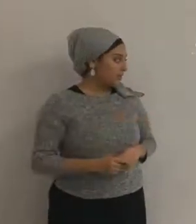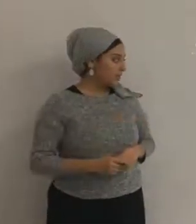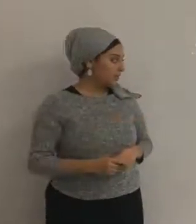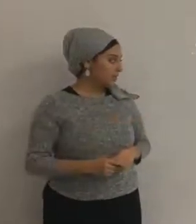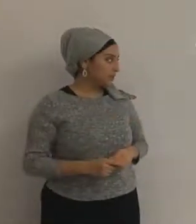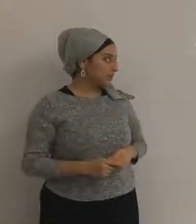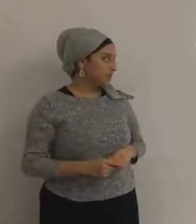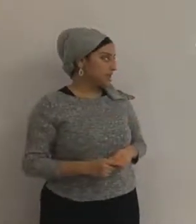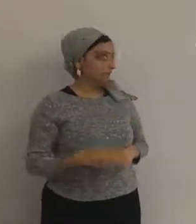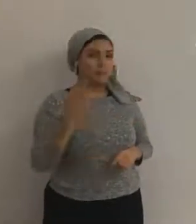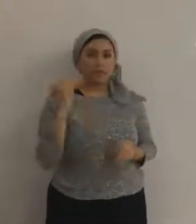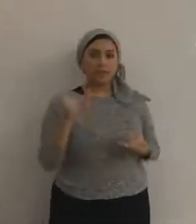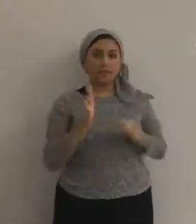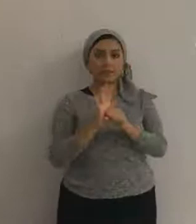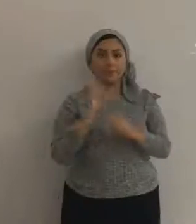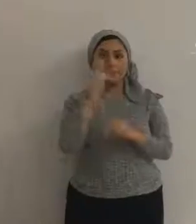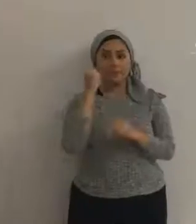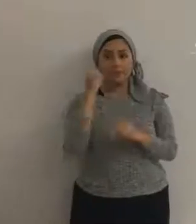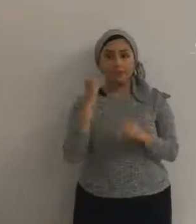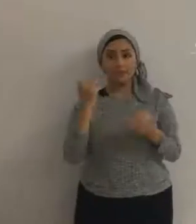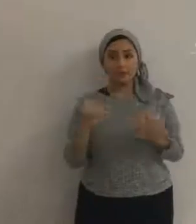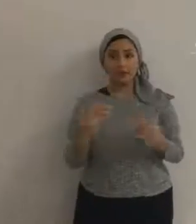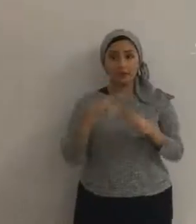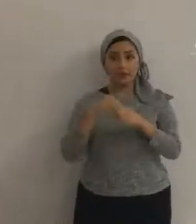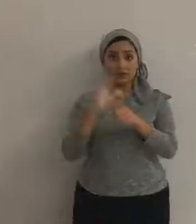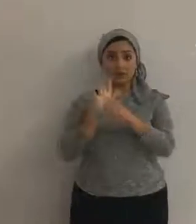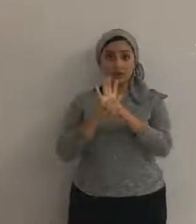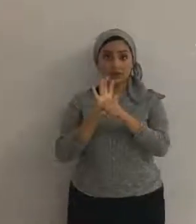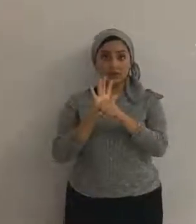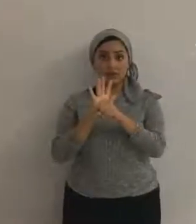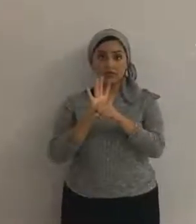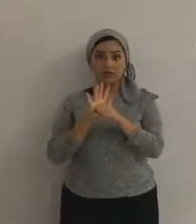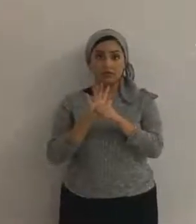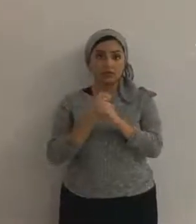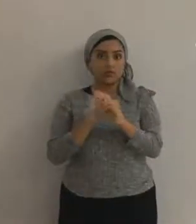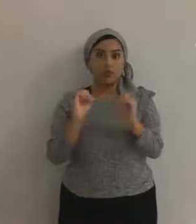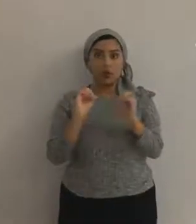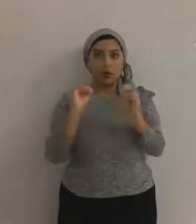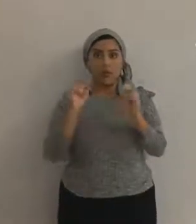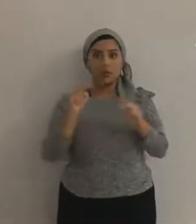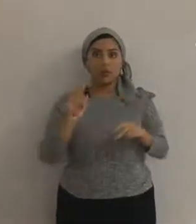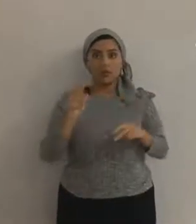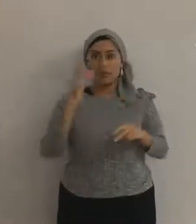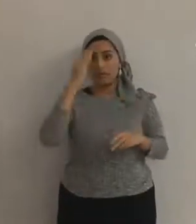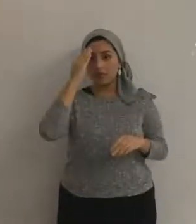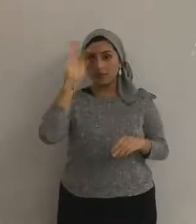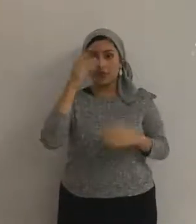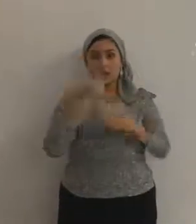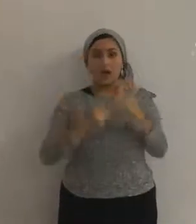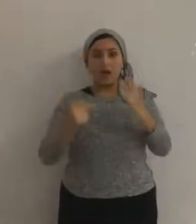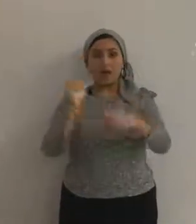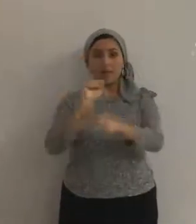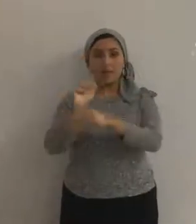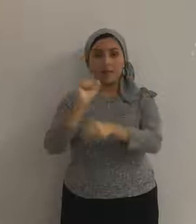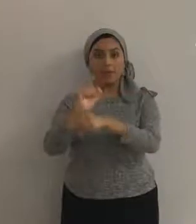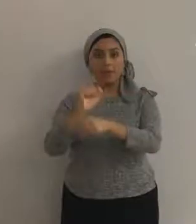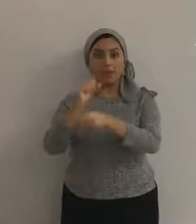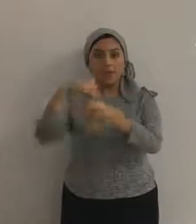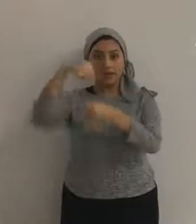el confinamiento? Porque en el pleno confinamiento, pues casi nadie se daría cuenta de lo que se estaría trabajando ahí. Ahora ya llegamos a lo